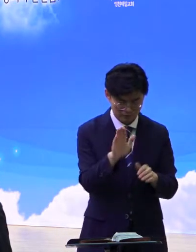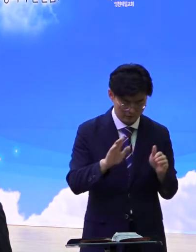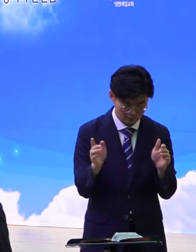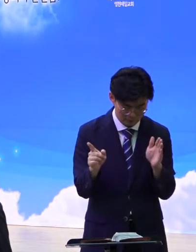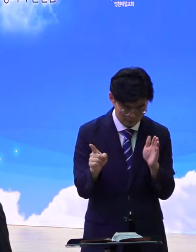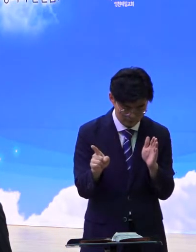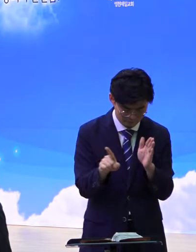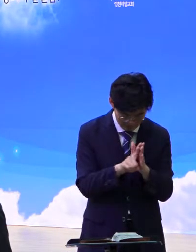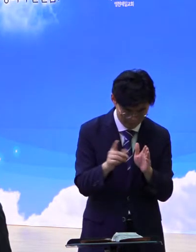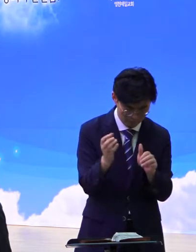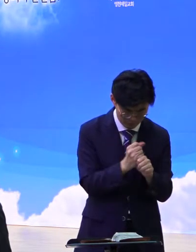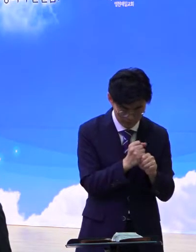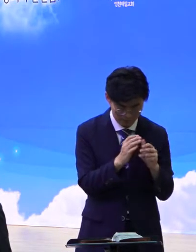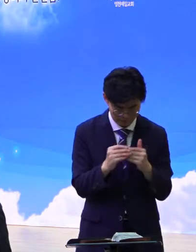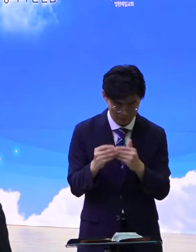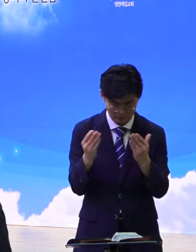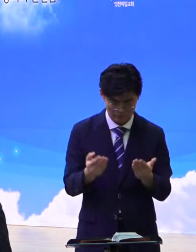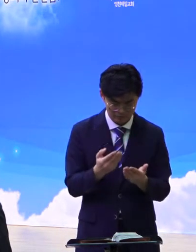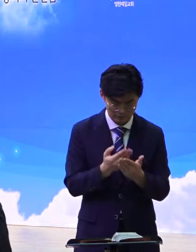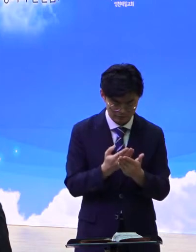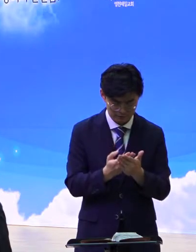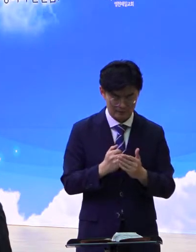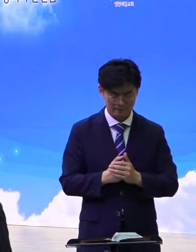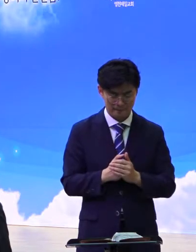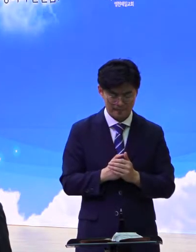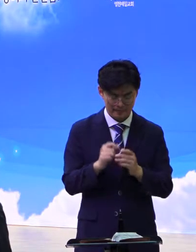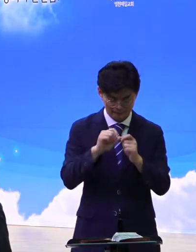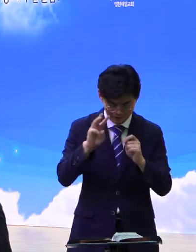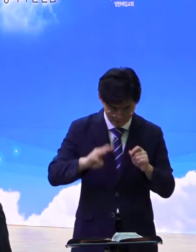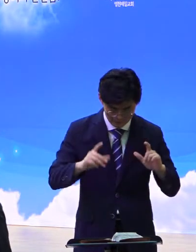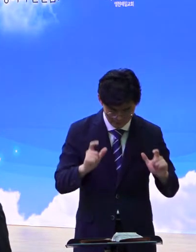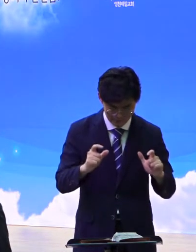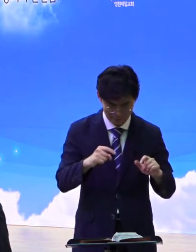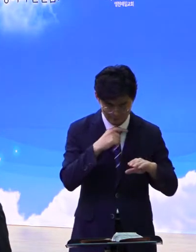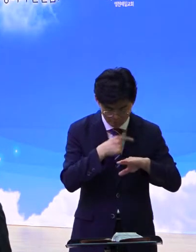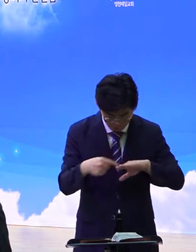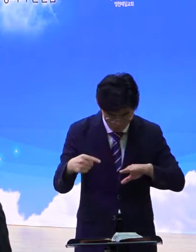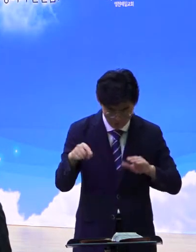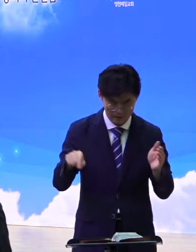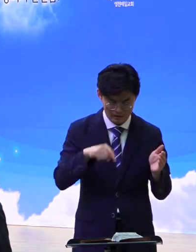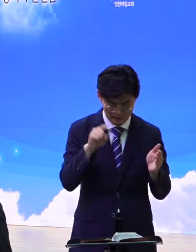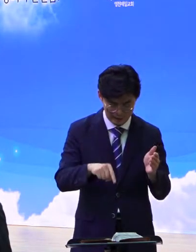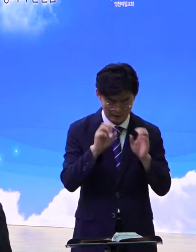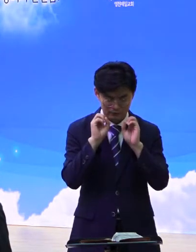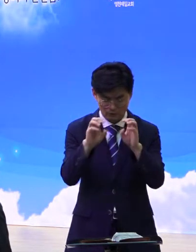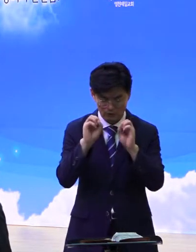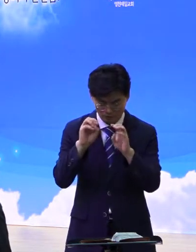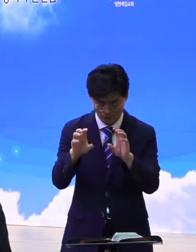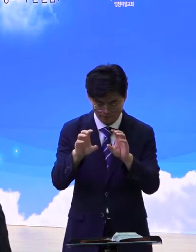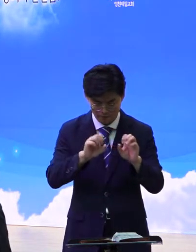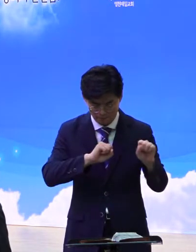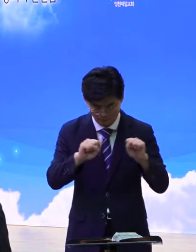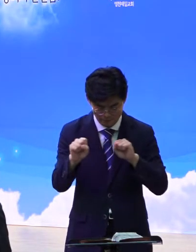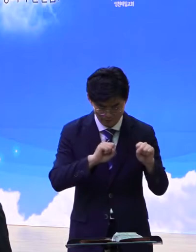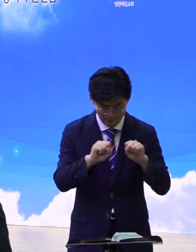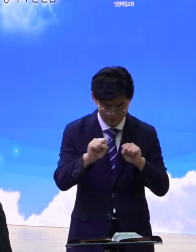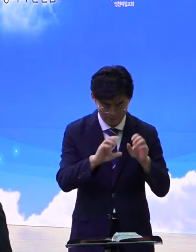우리들의 헌신과 우리의 인생을 통해서 이 영천 땅의 이 나라 민족과 땅끝까지 선교 현장에 하나님